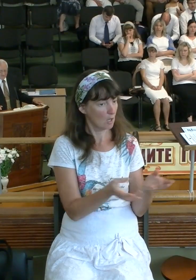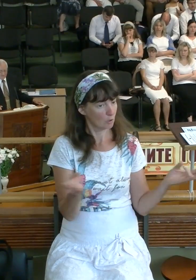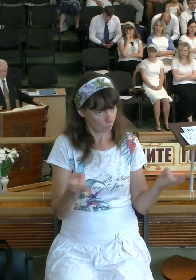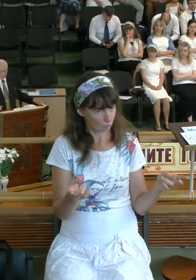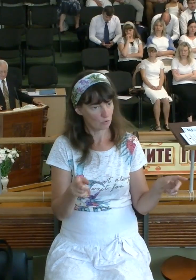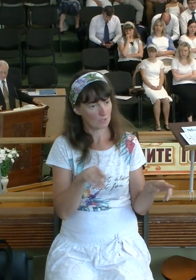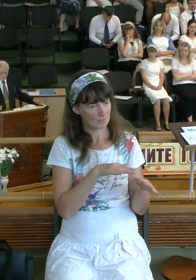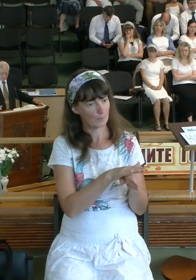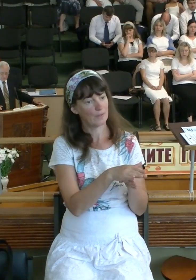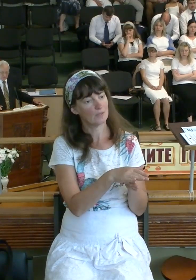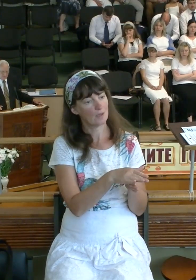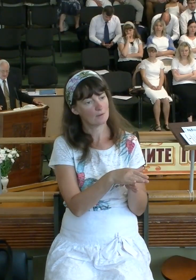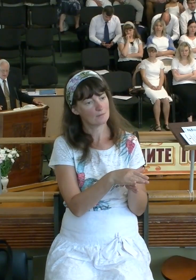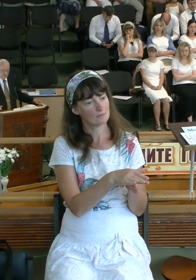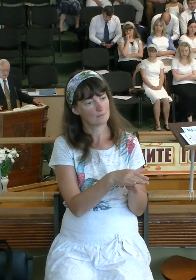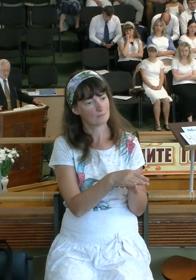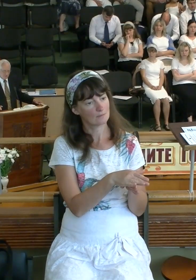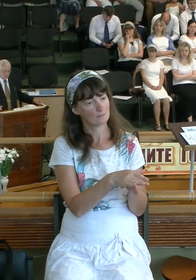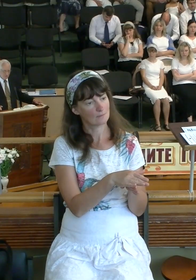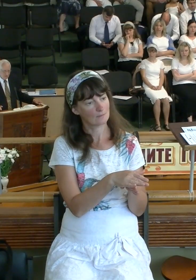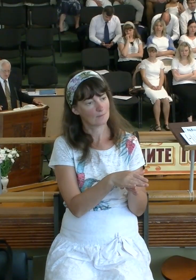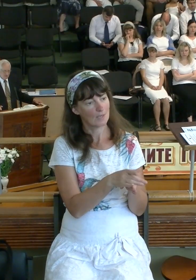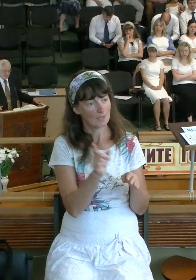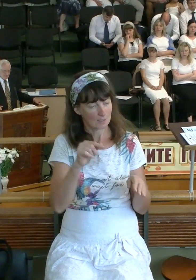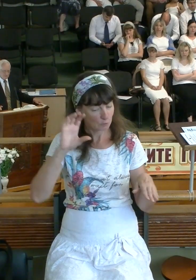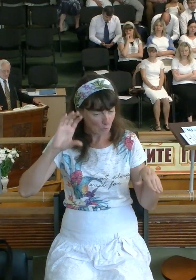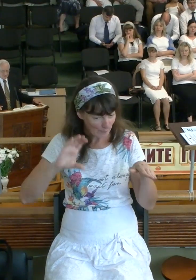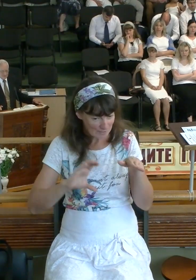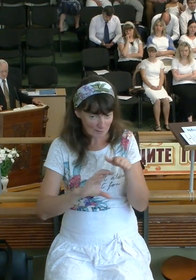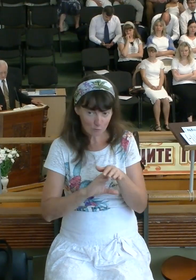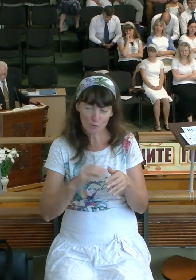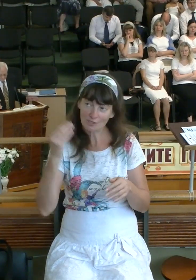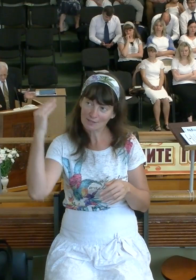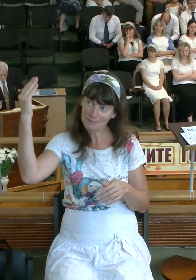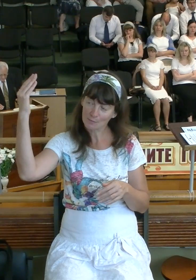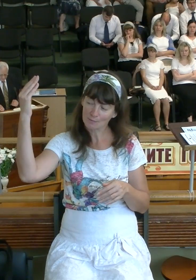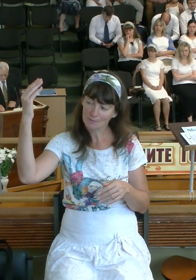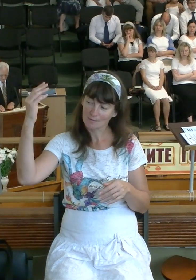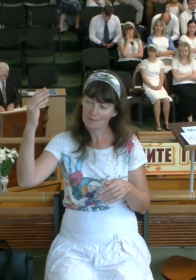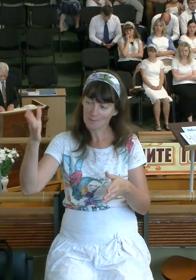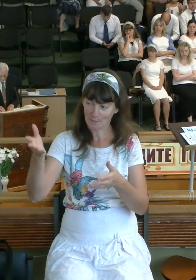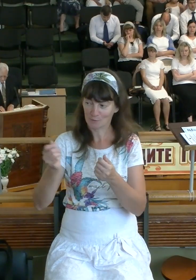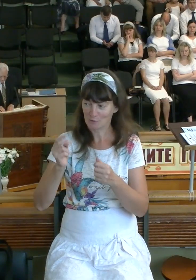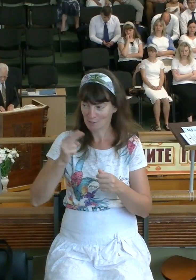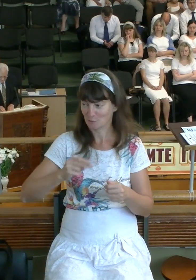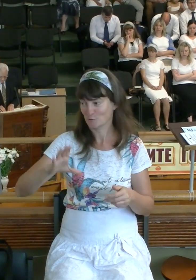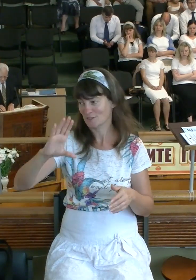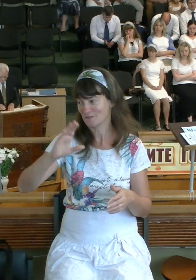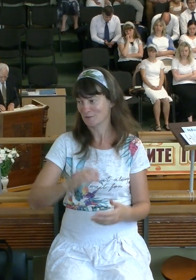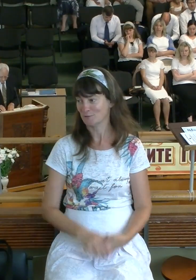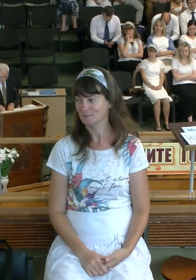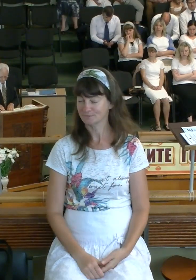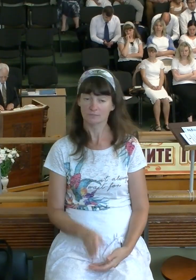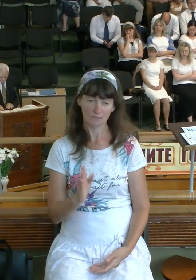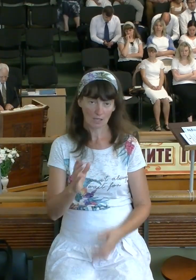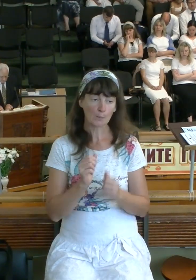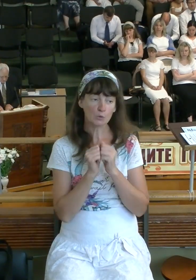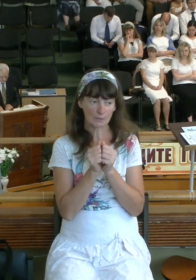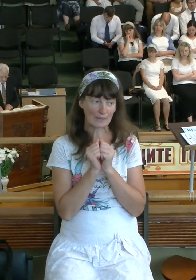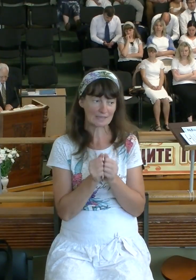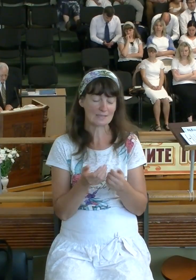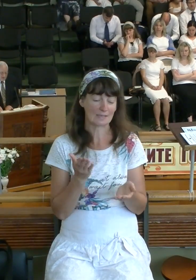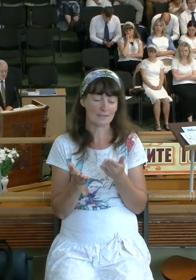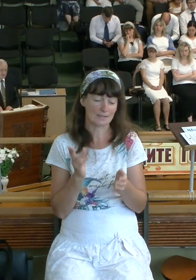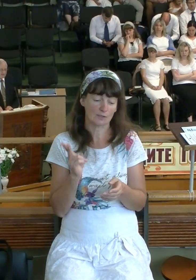дается повинующимся Ему. Друзья дорогие, мы будем сейчас молиться. Если